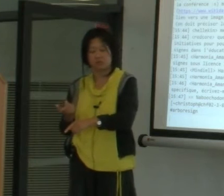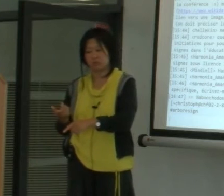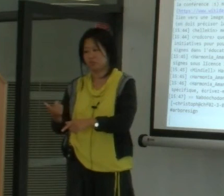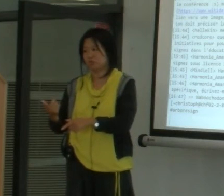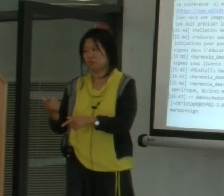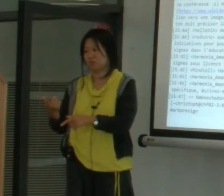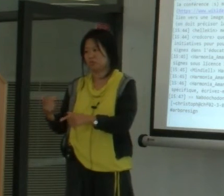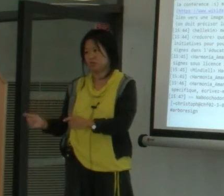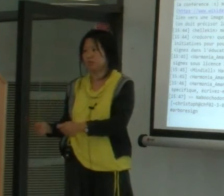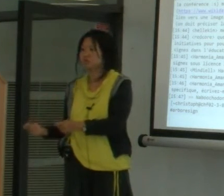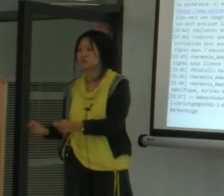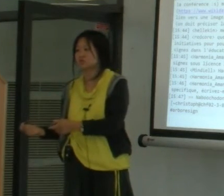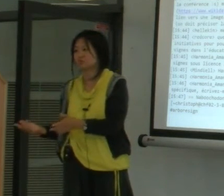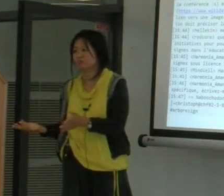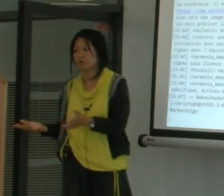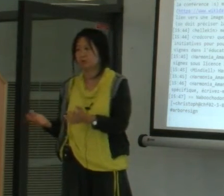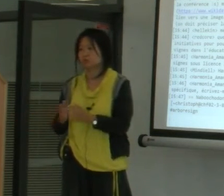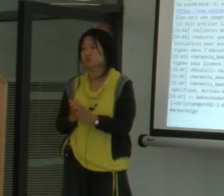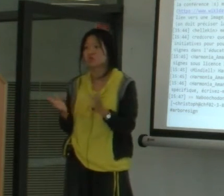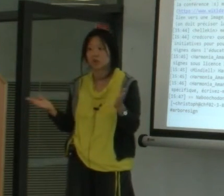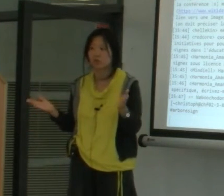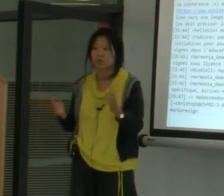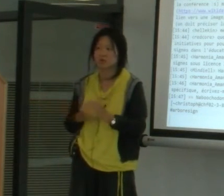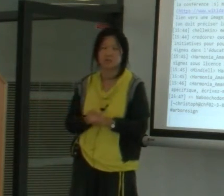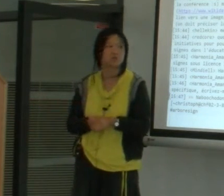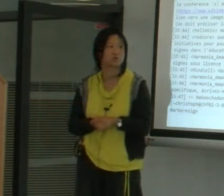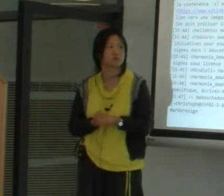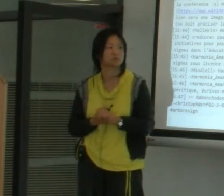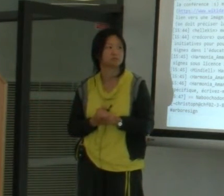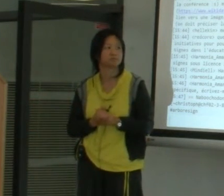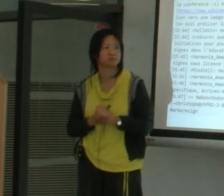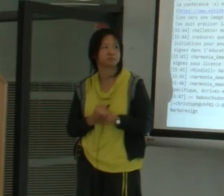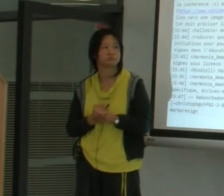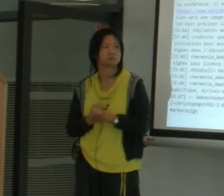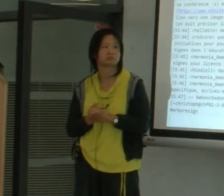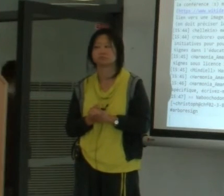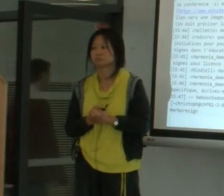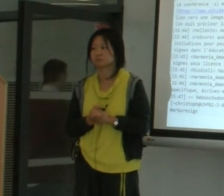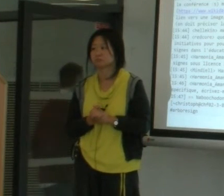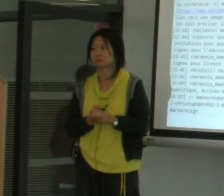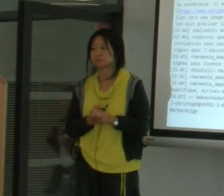budgets de l'éducation. Voilà, donc je sais pas pourquoi, mais c'est comme ça.